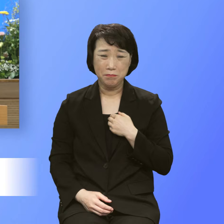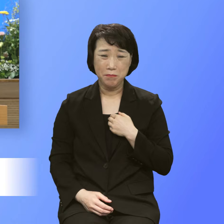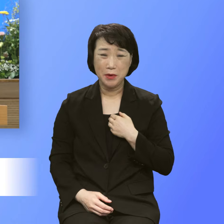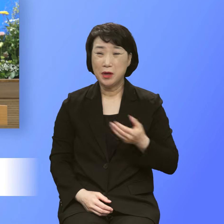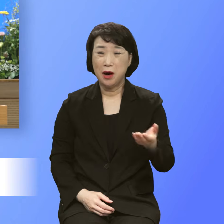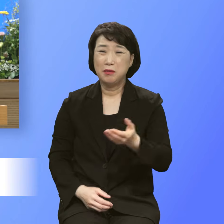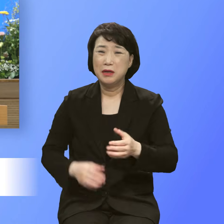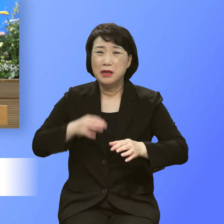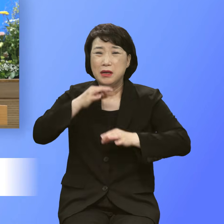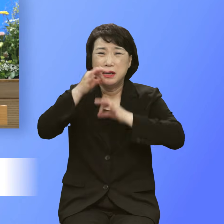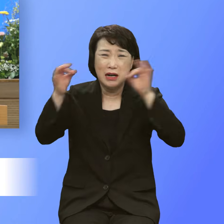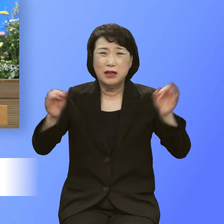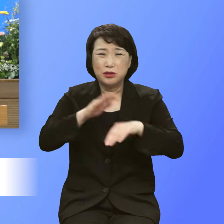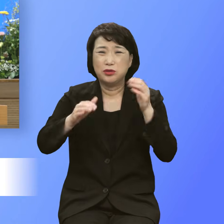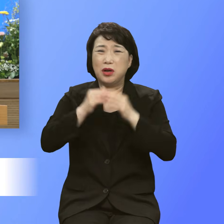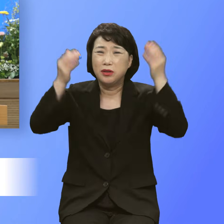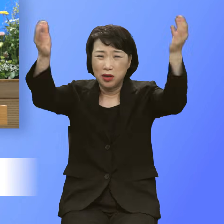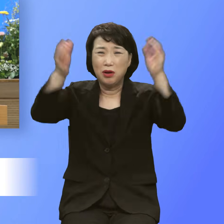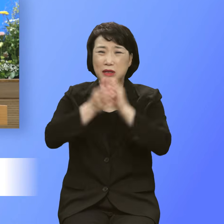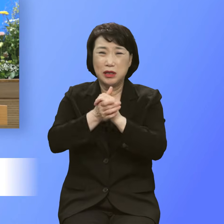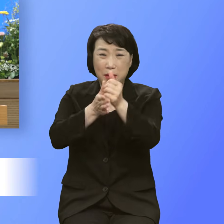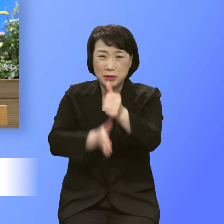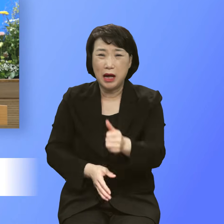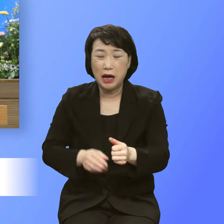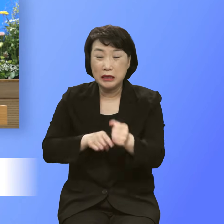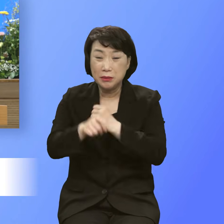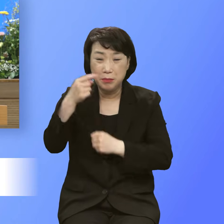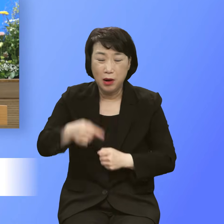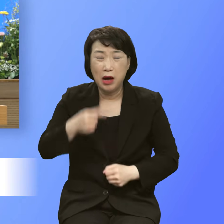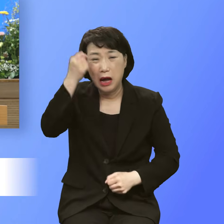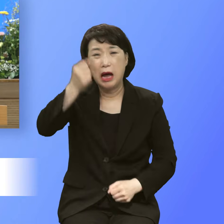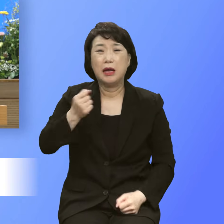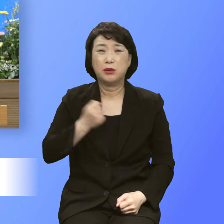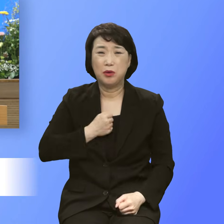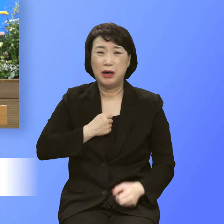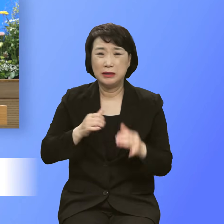통성으로 기도하자는 말은 애통하는 자가 복이 있나요?